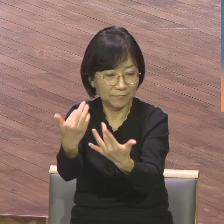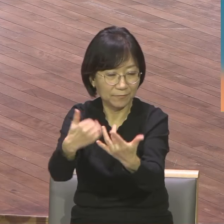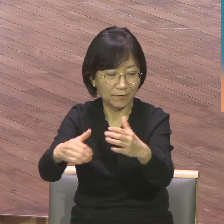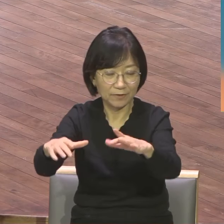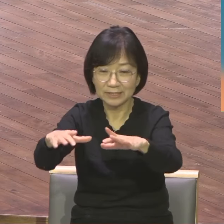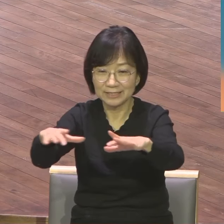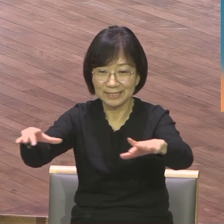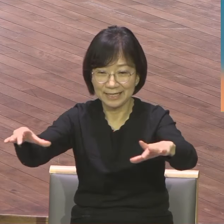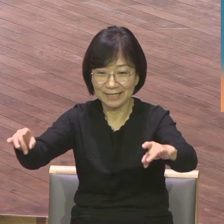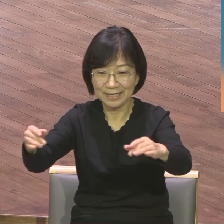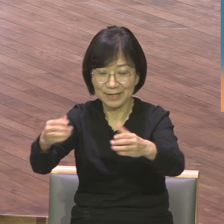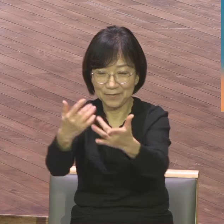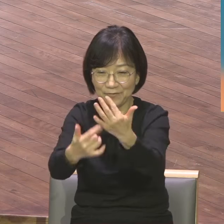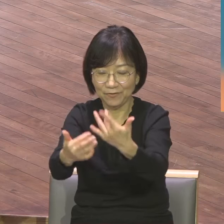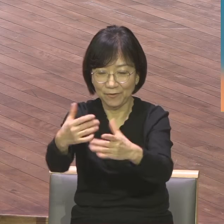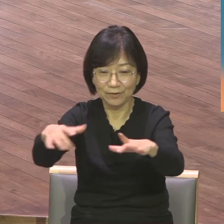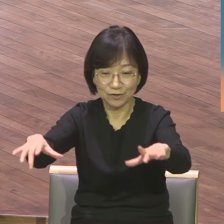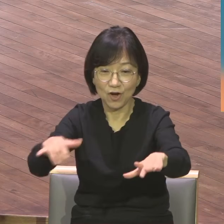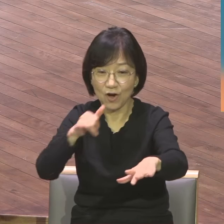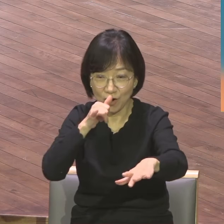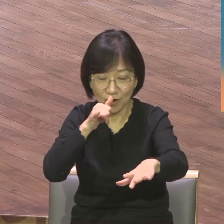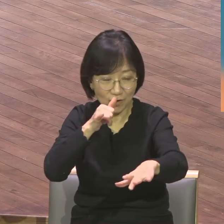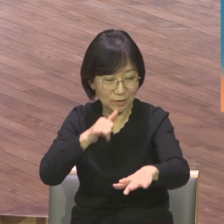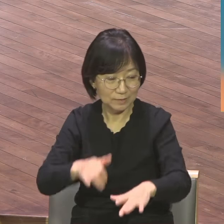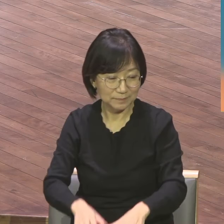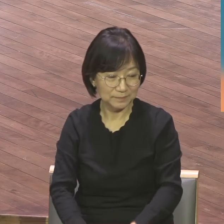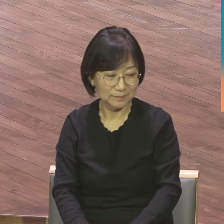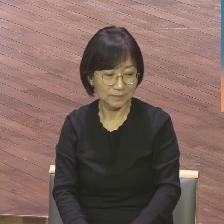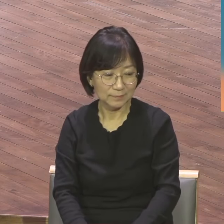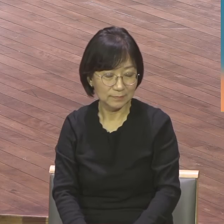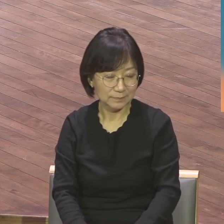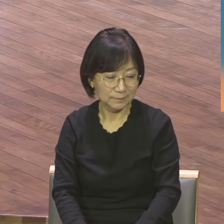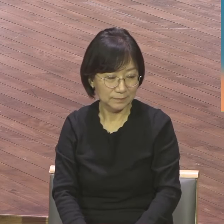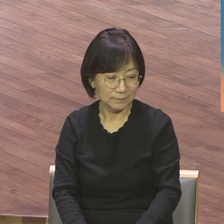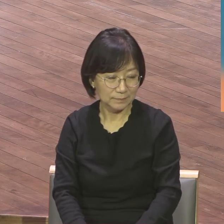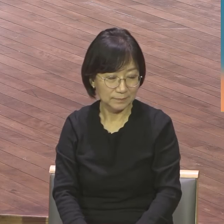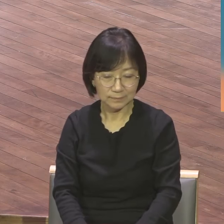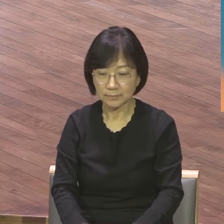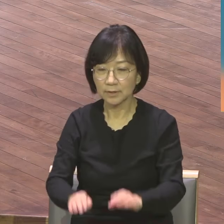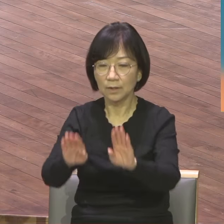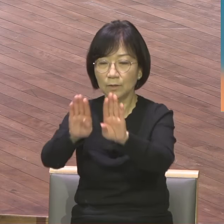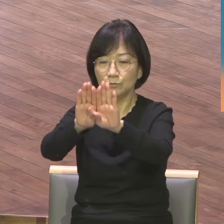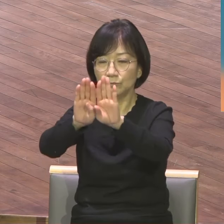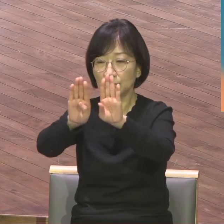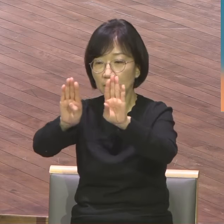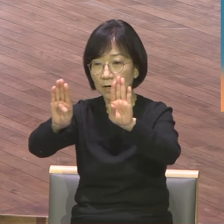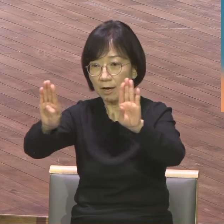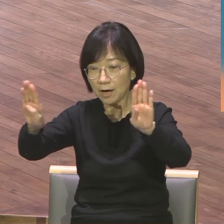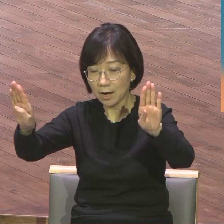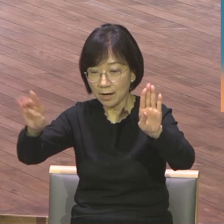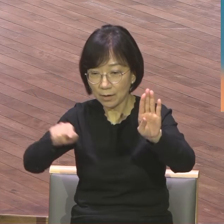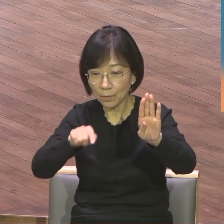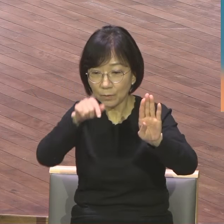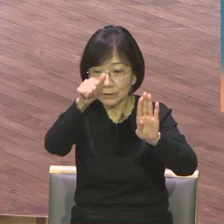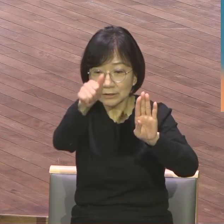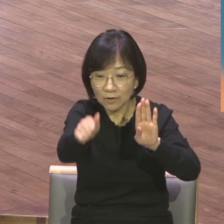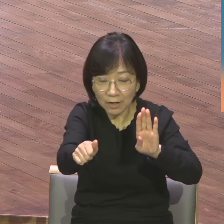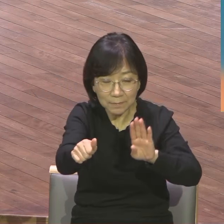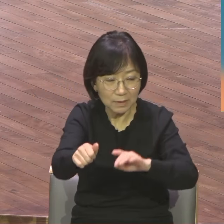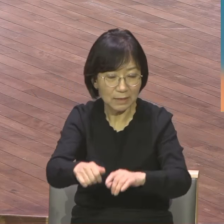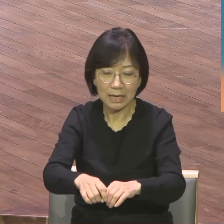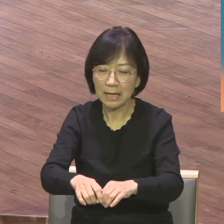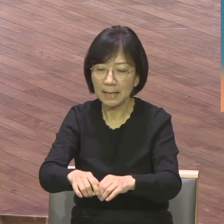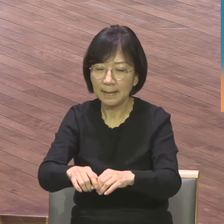성막 안에 들어가면 제일 먼저 보이는 것이 번제단입니다. 그래서 번제단 주변에는 피와